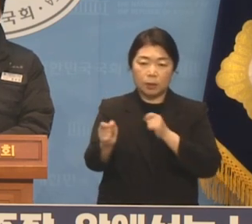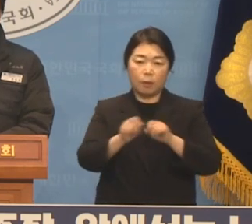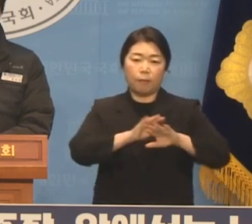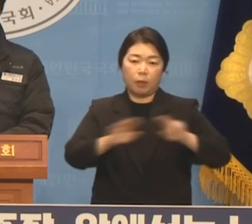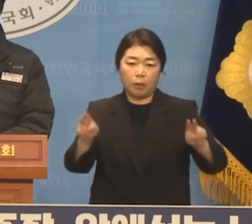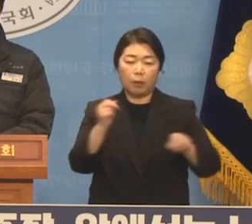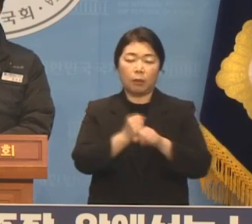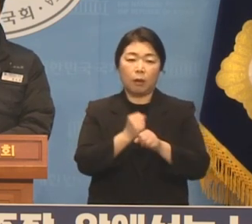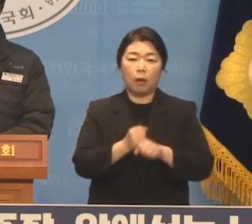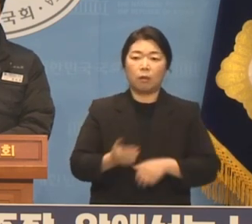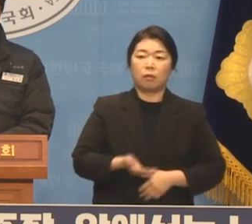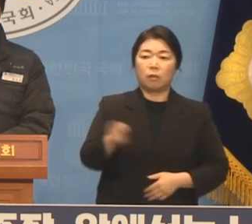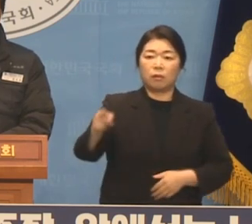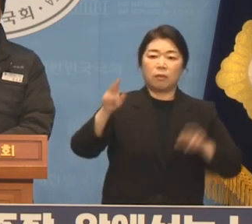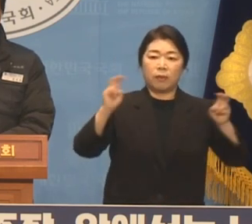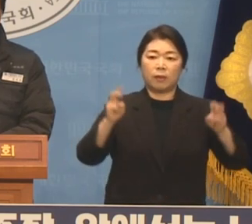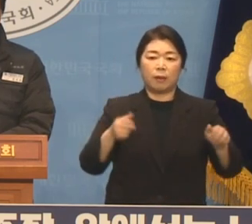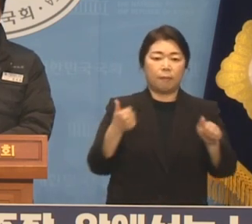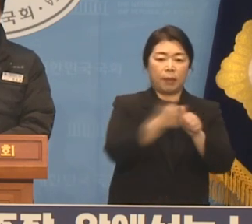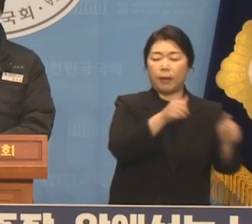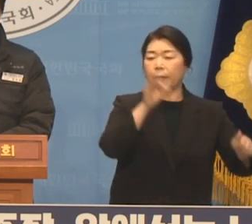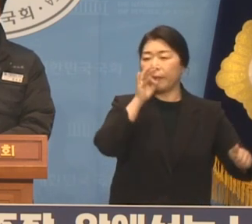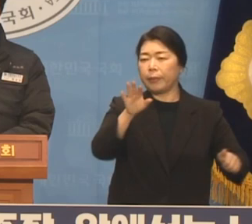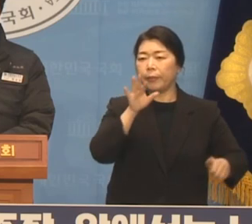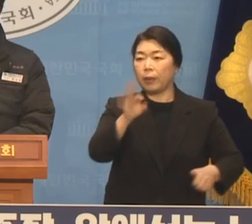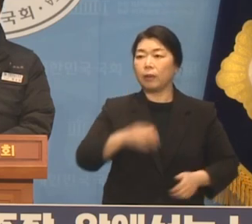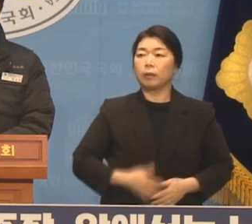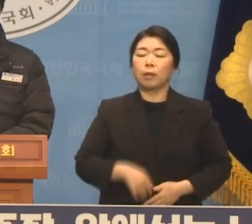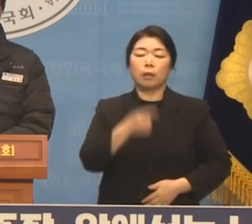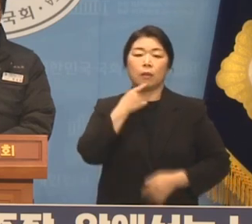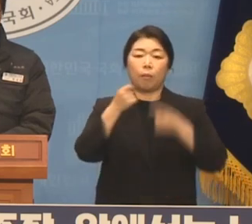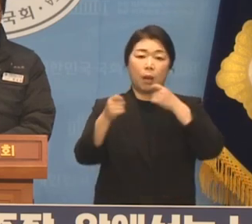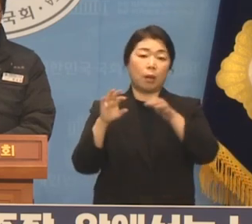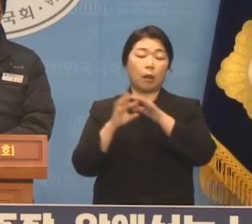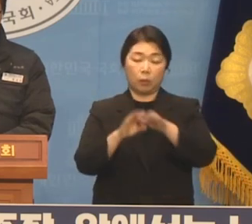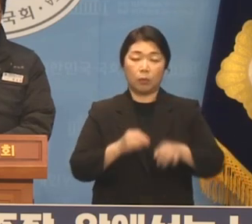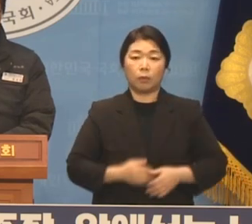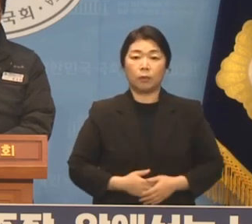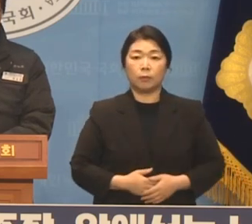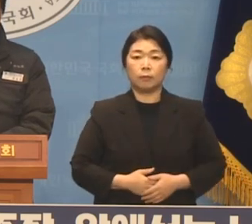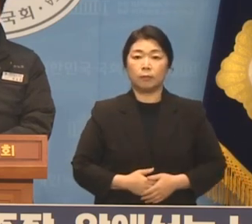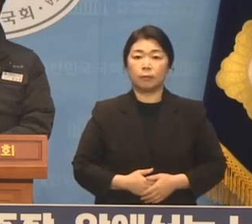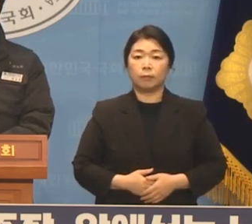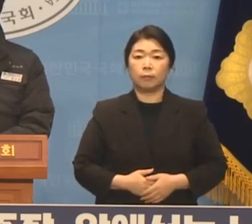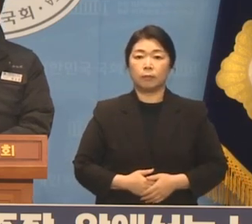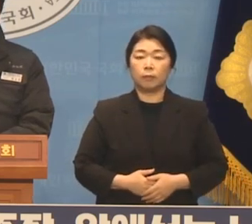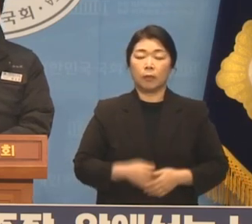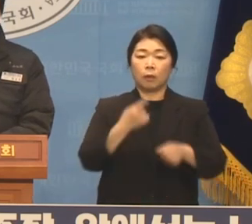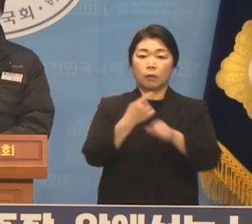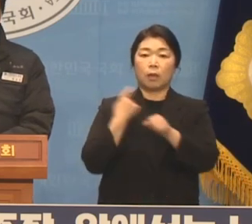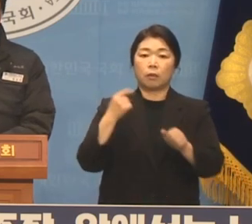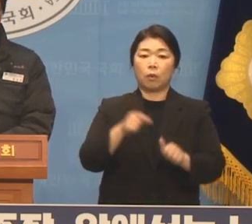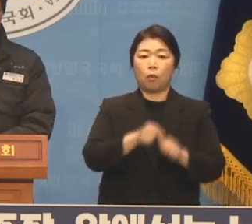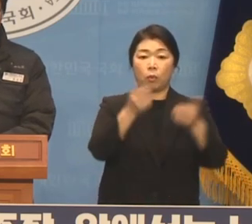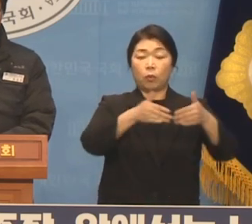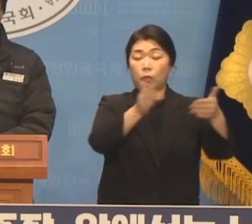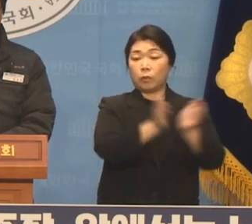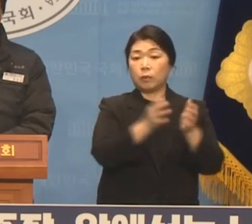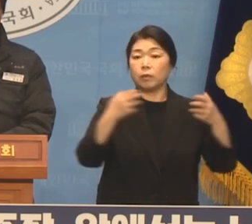폐쇄하겠다, 너희들 회사 못 이긴다 라며 협박을 일삼았습니다. 작년